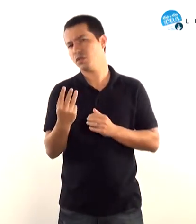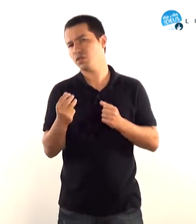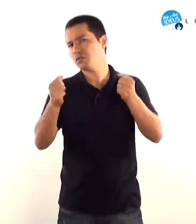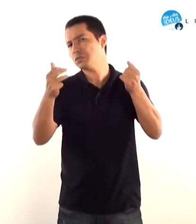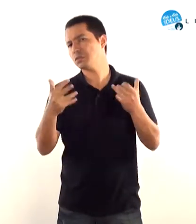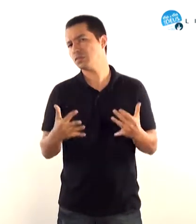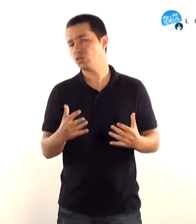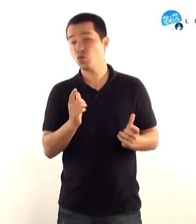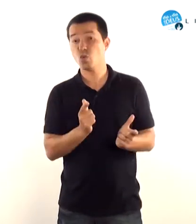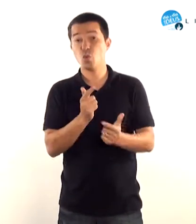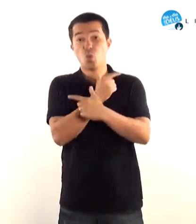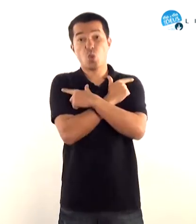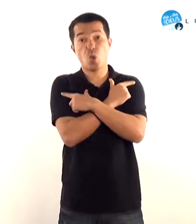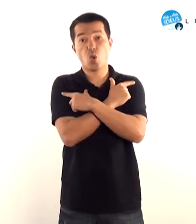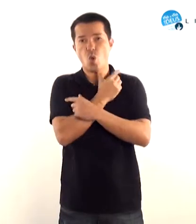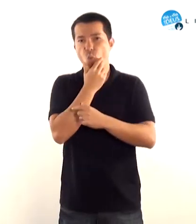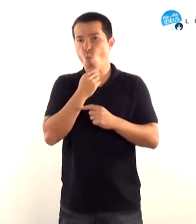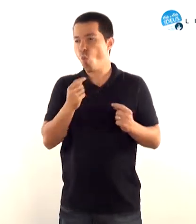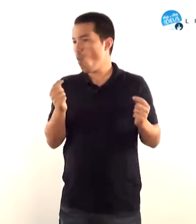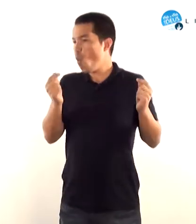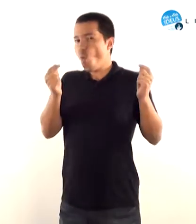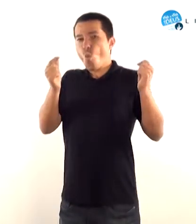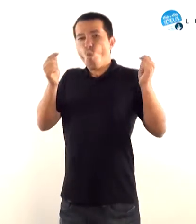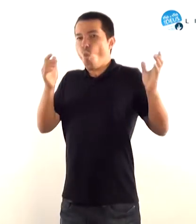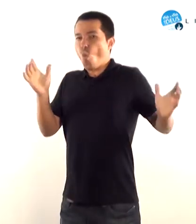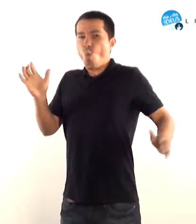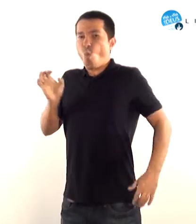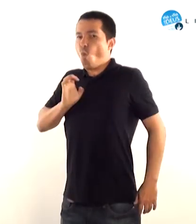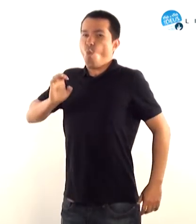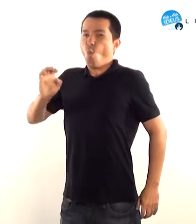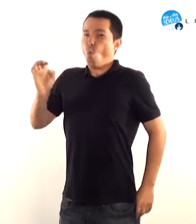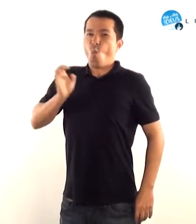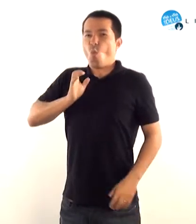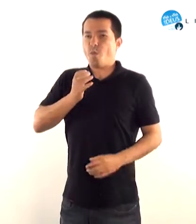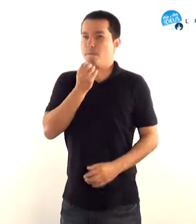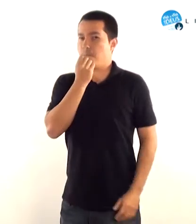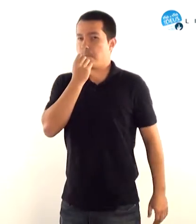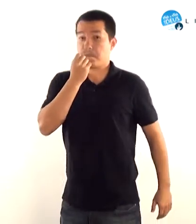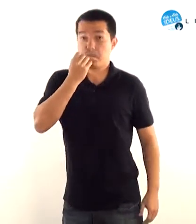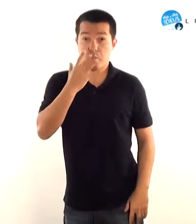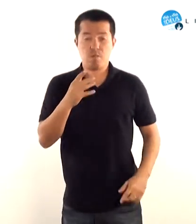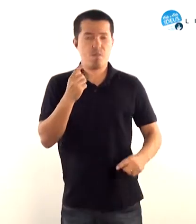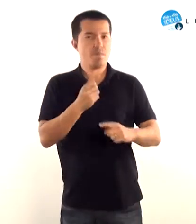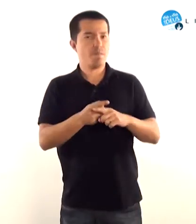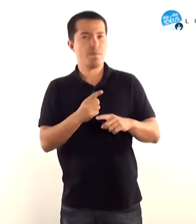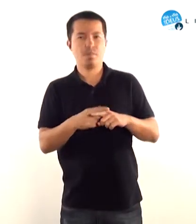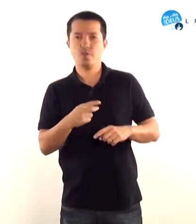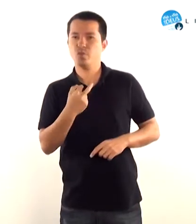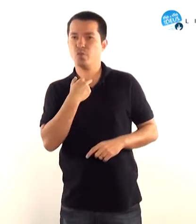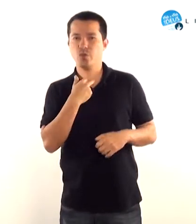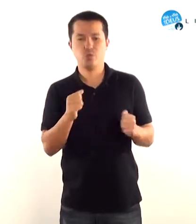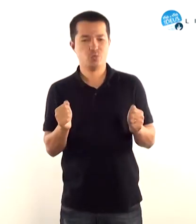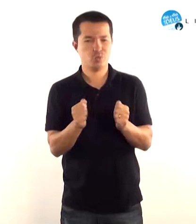era um homem muito rico, tão rico, que tinha tanto gado que não dava mais para os 2 rebanhos